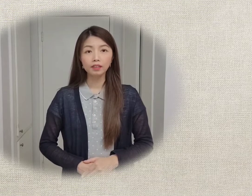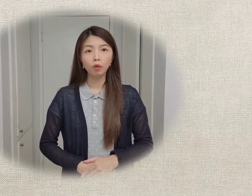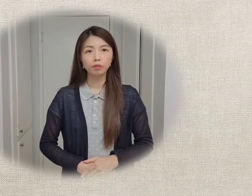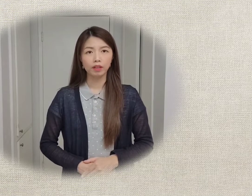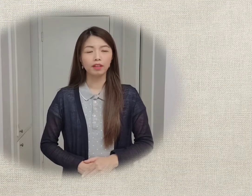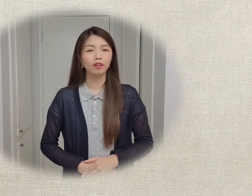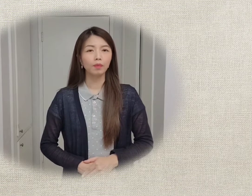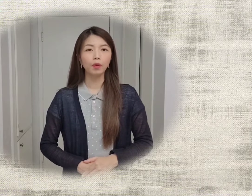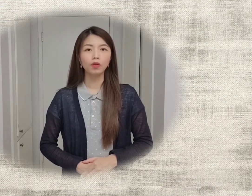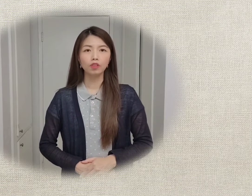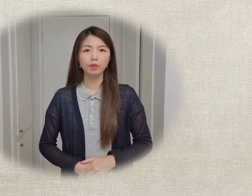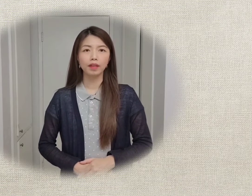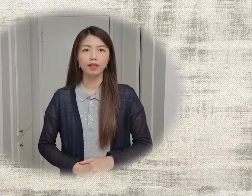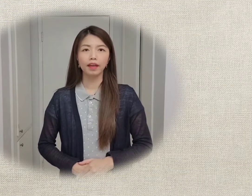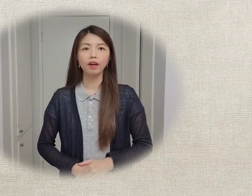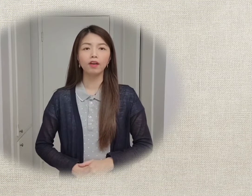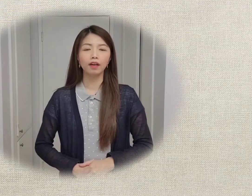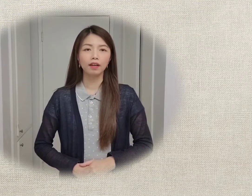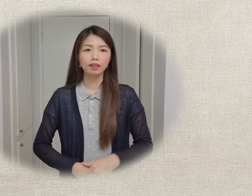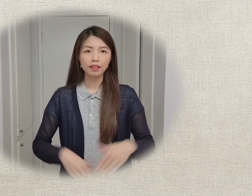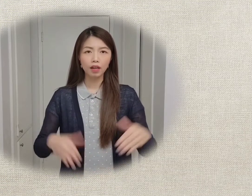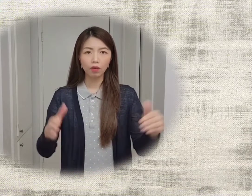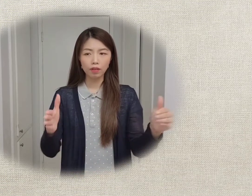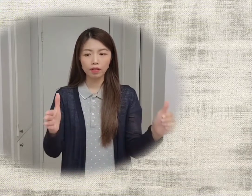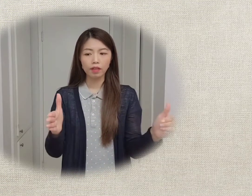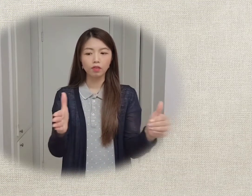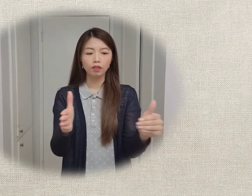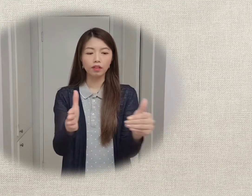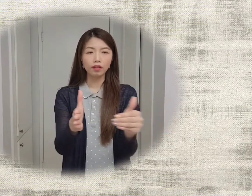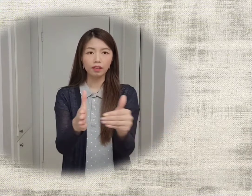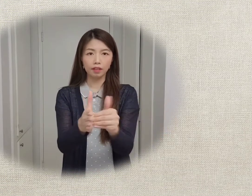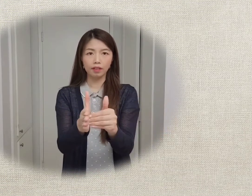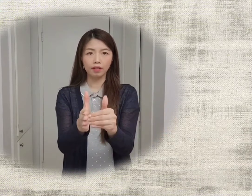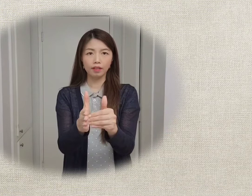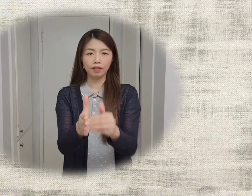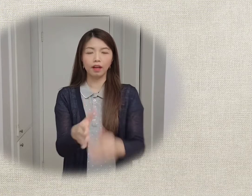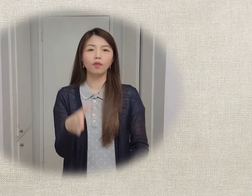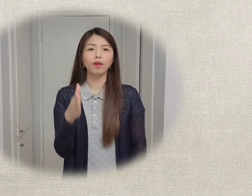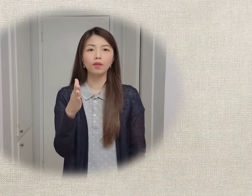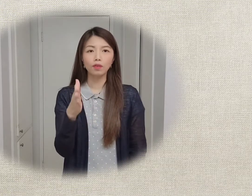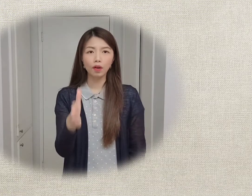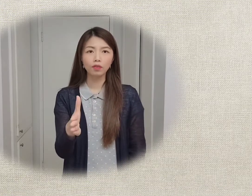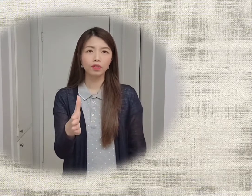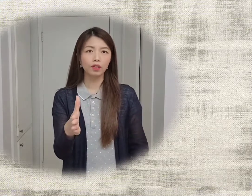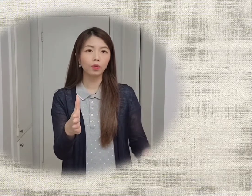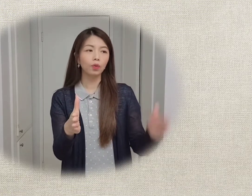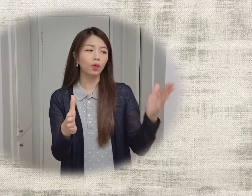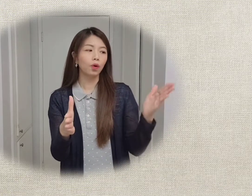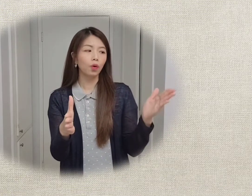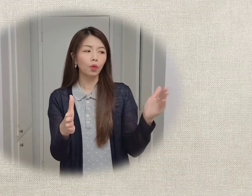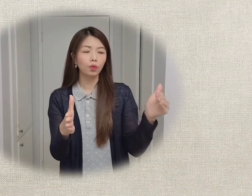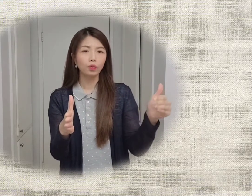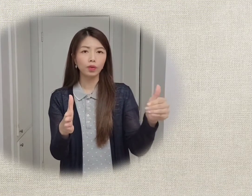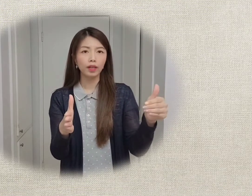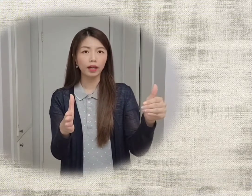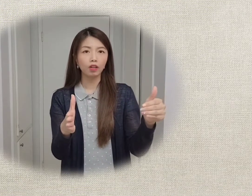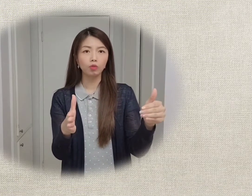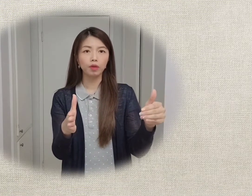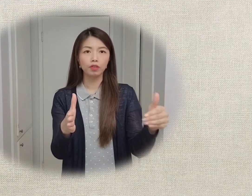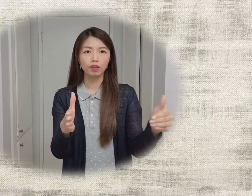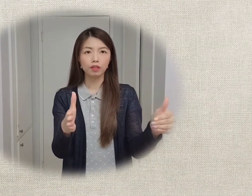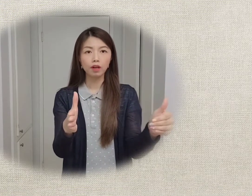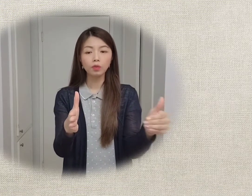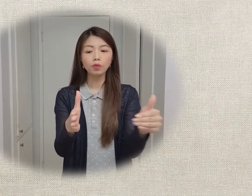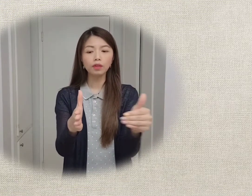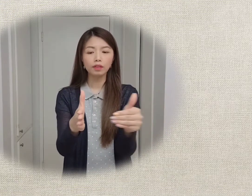한없는, 끝없는 이렇게 표현해 주시면 되는데요. 끝이라고 하는 뜻의 수어는 왼손 세워주시고 오른손이